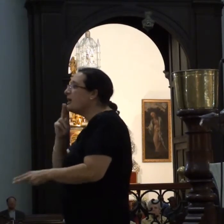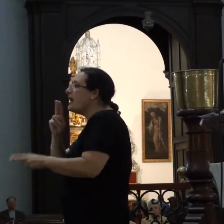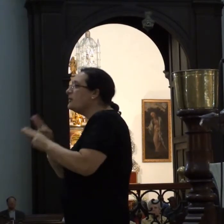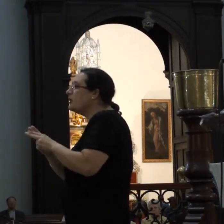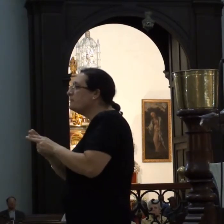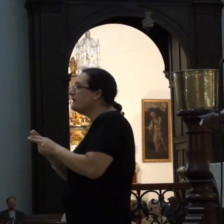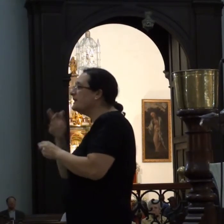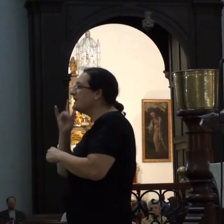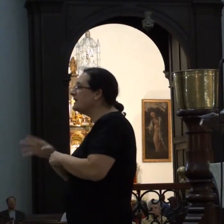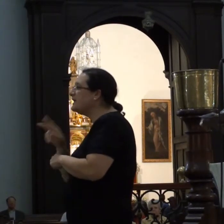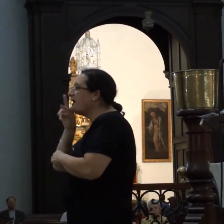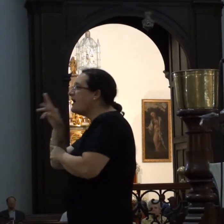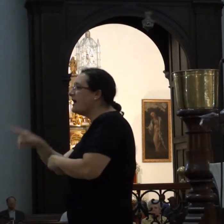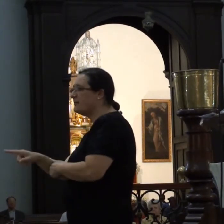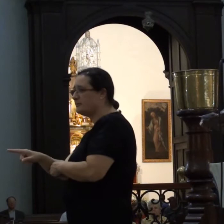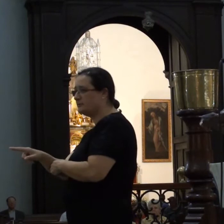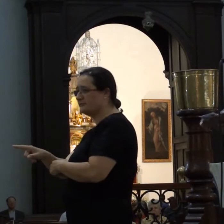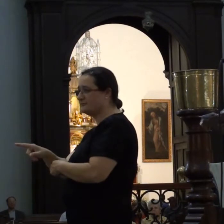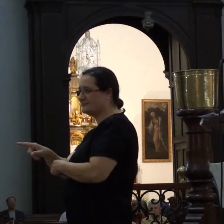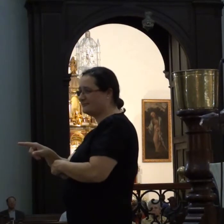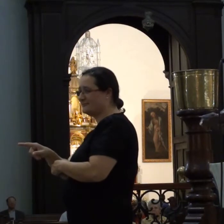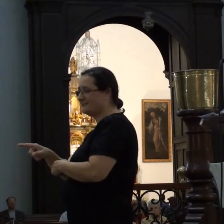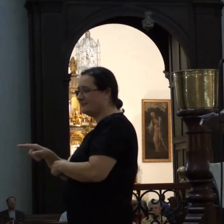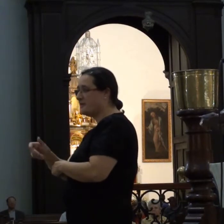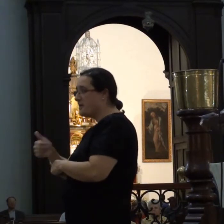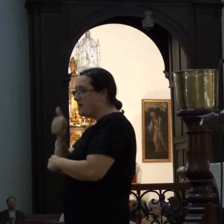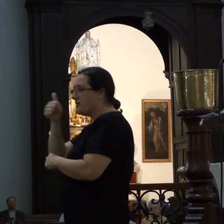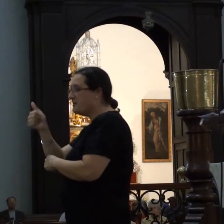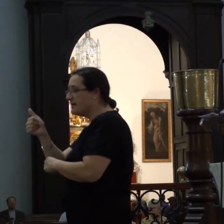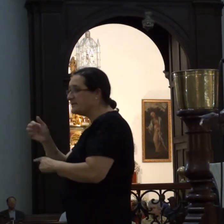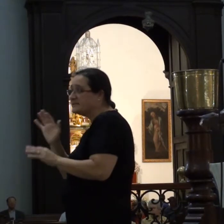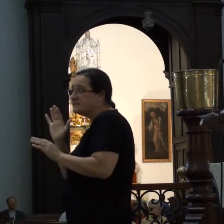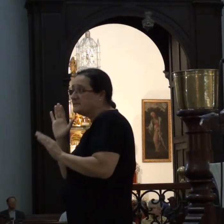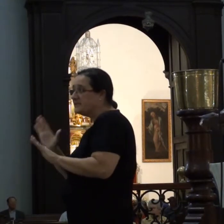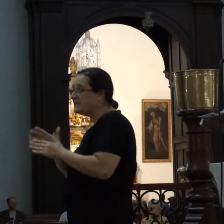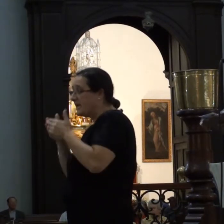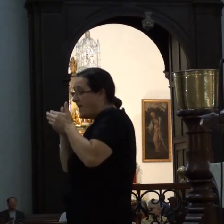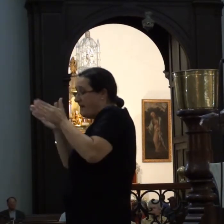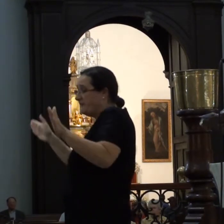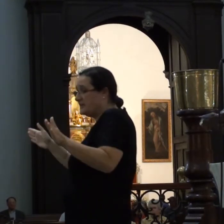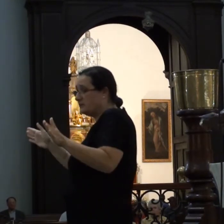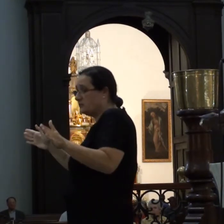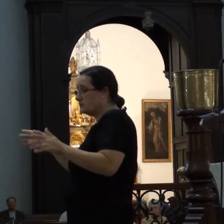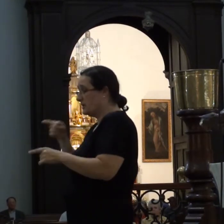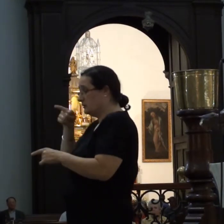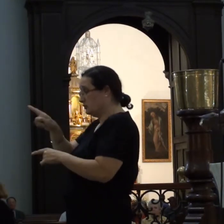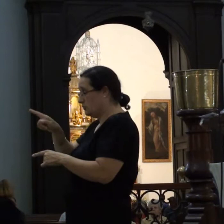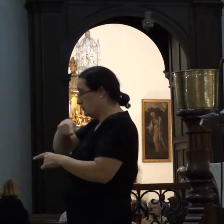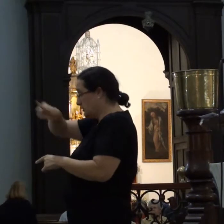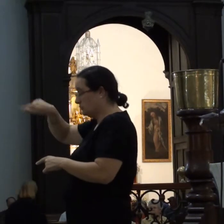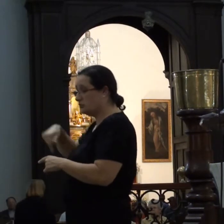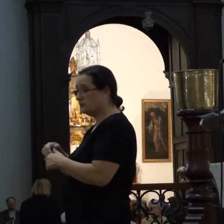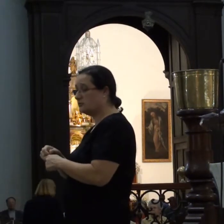las divinidades estar entusiasmado además de ese sentido de estar abiertos al tú de los otros